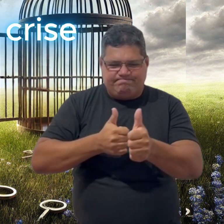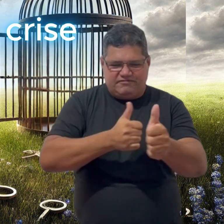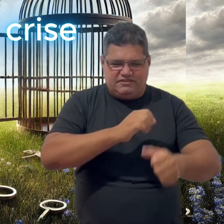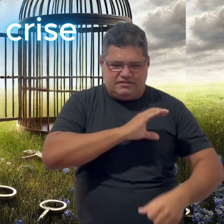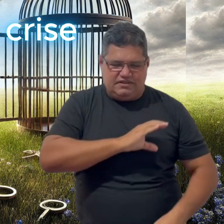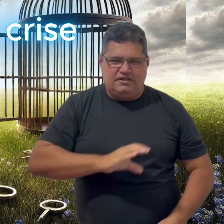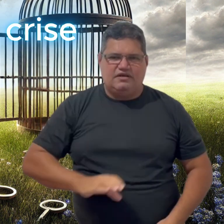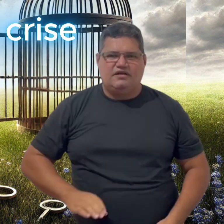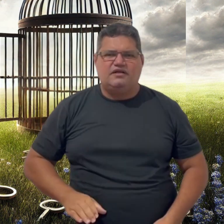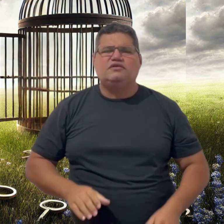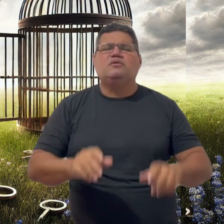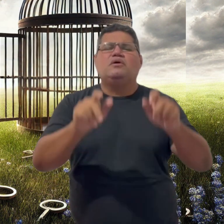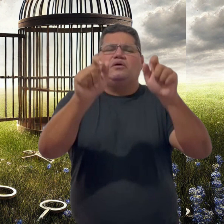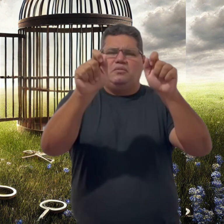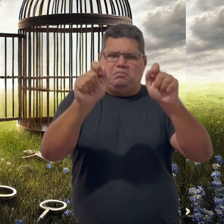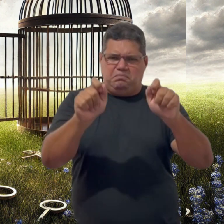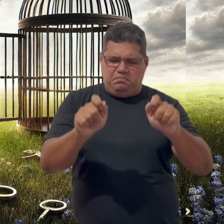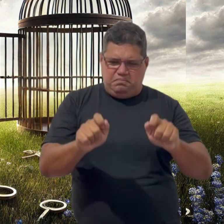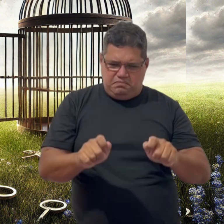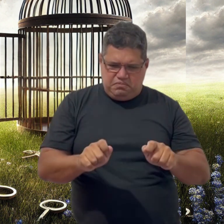de extrema crise